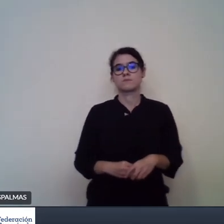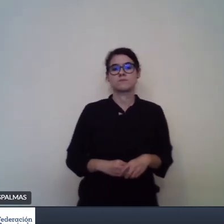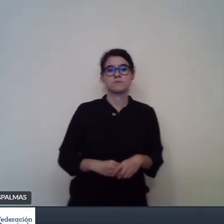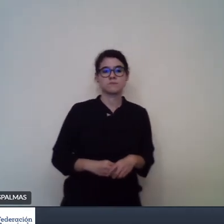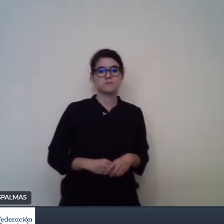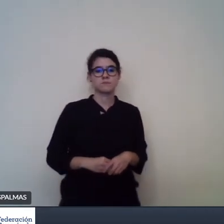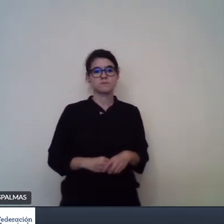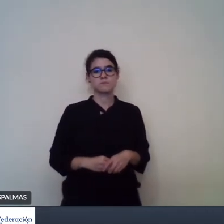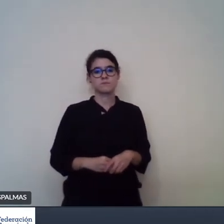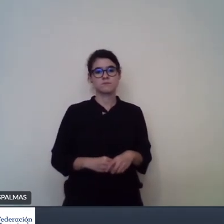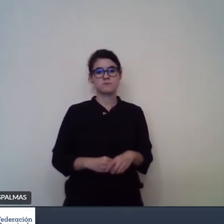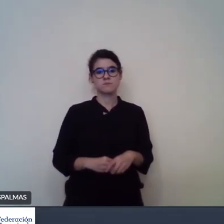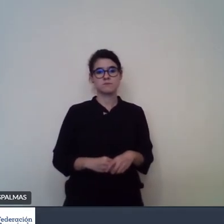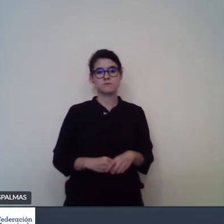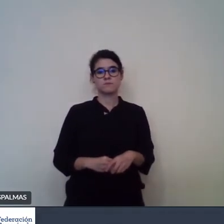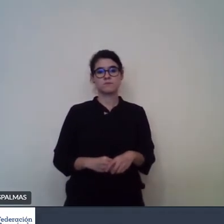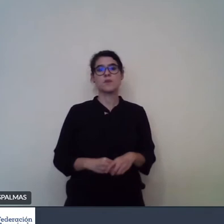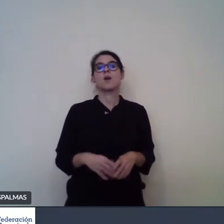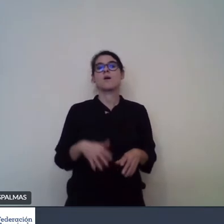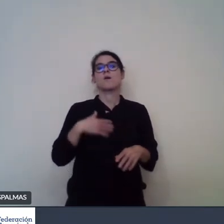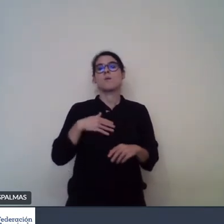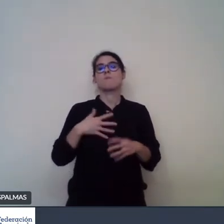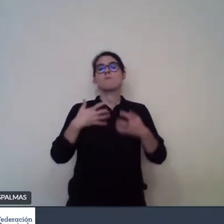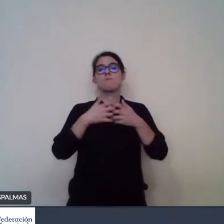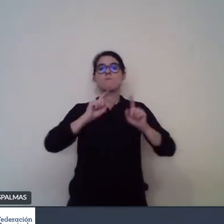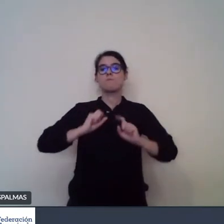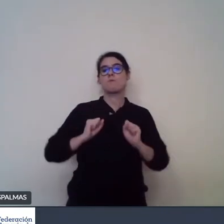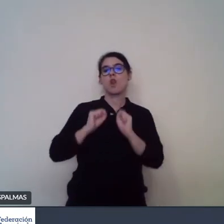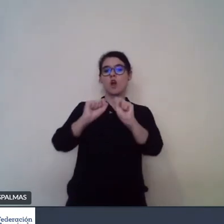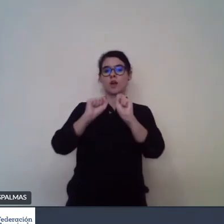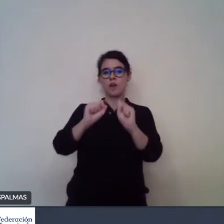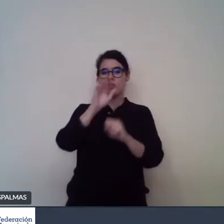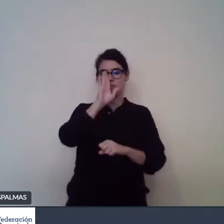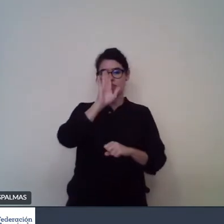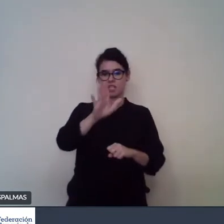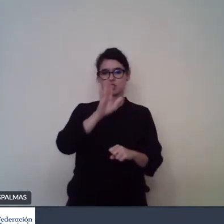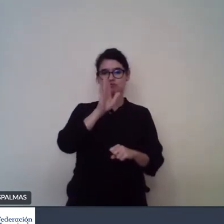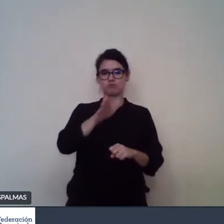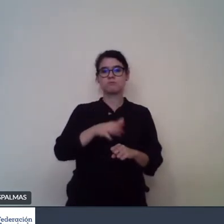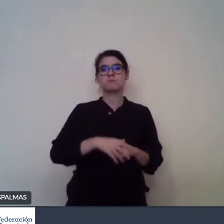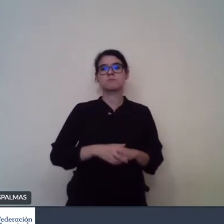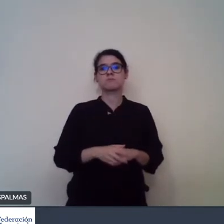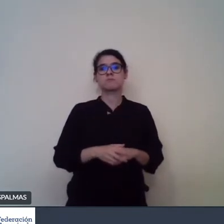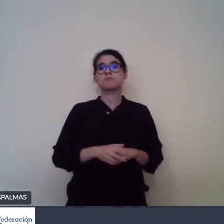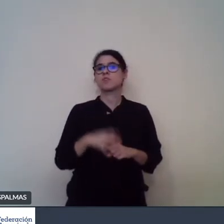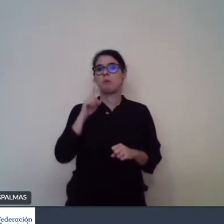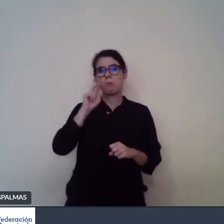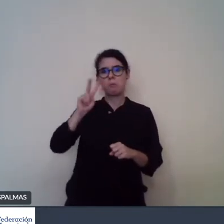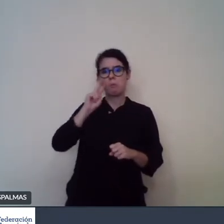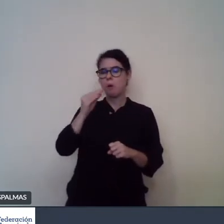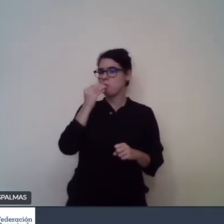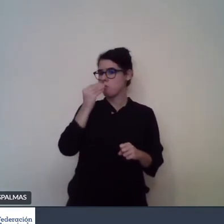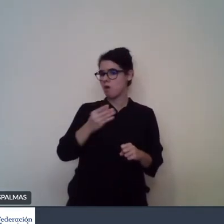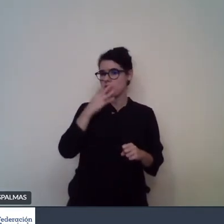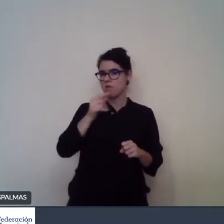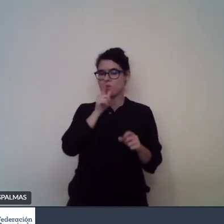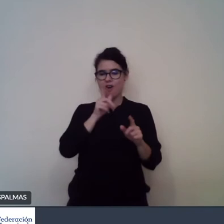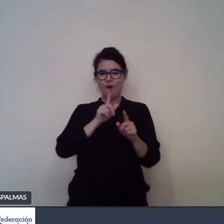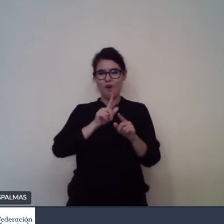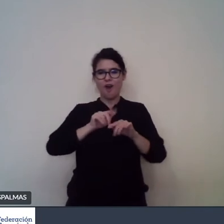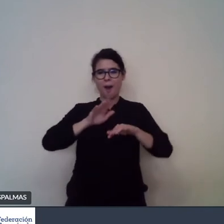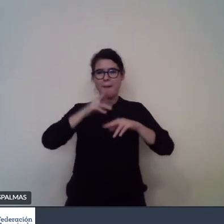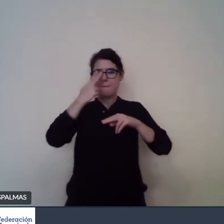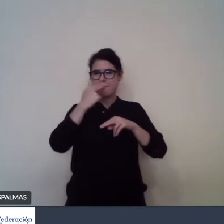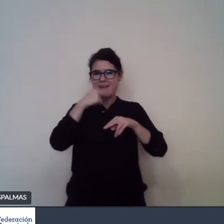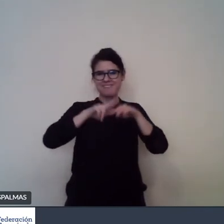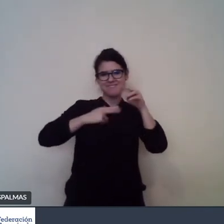El juego de pies me parece muy bueno. El juego de pies del grande me parece muy bueno. Cómo se gira el balón